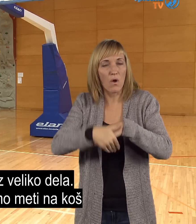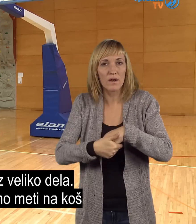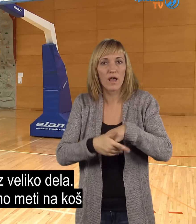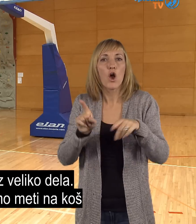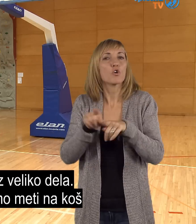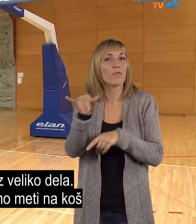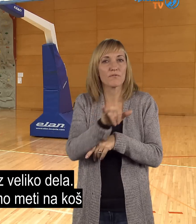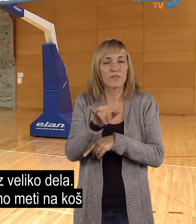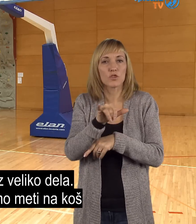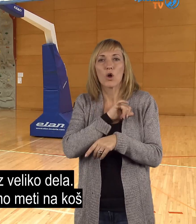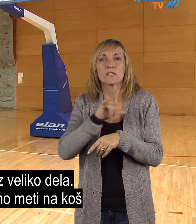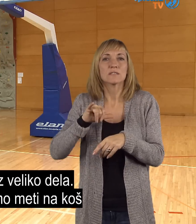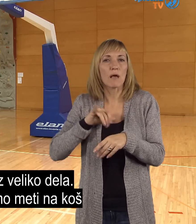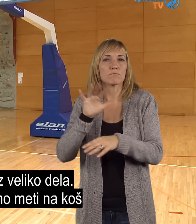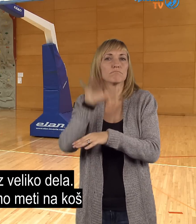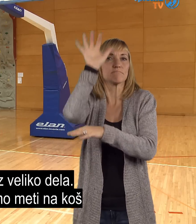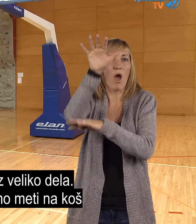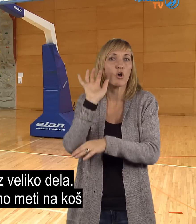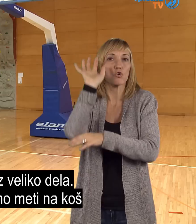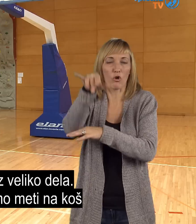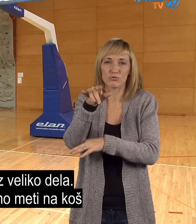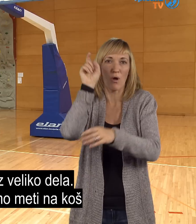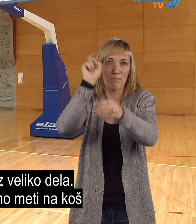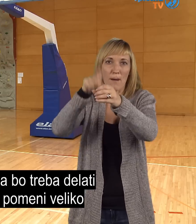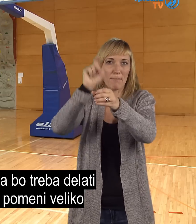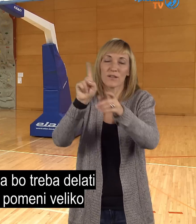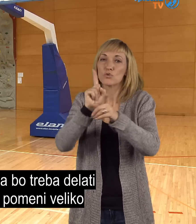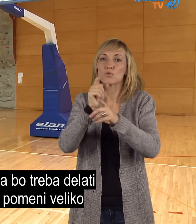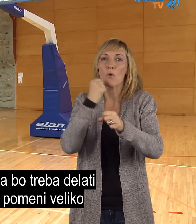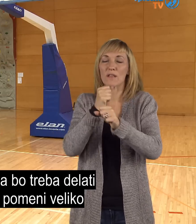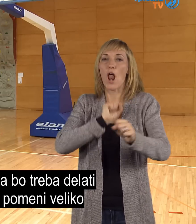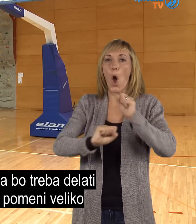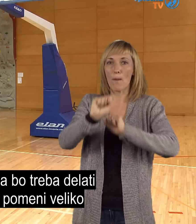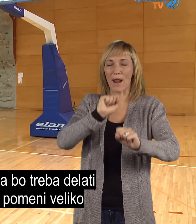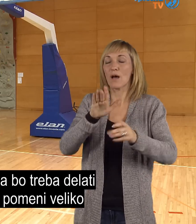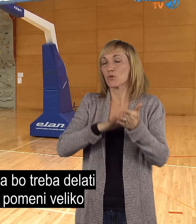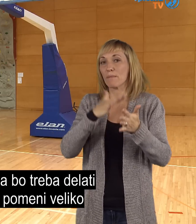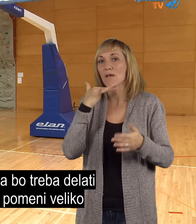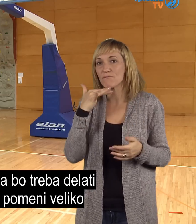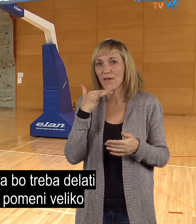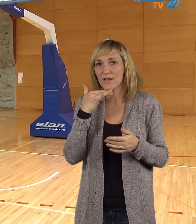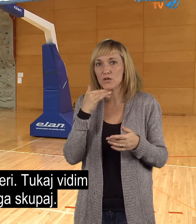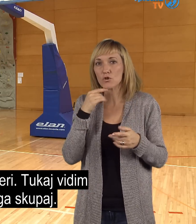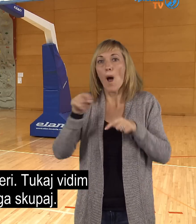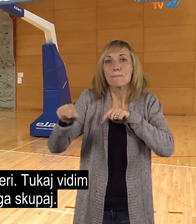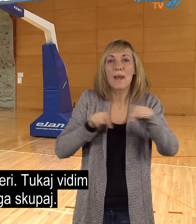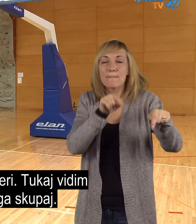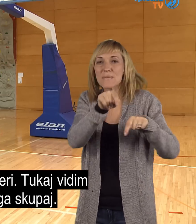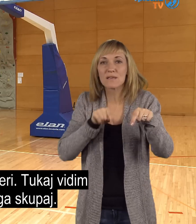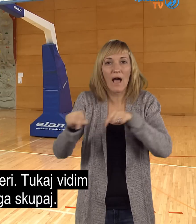moje dela, tako kot vedno, pač sami šuti na koš ne bojo dovolj, tako da tudi na obrambi bo treba delati, kar pomeni